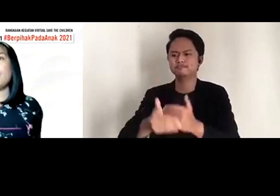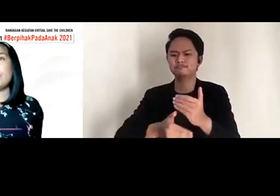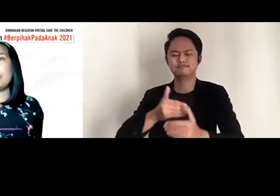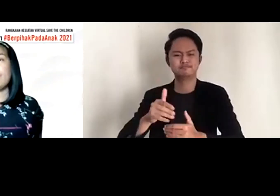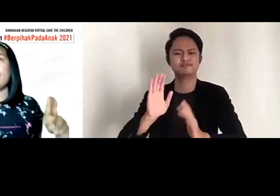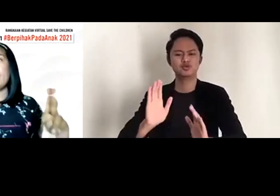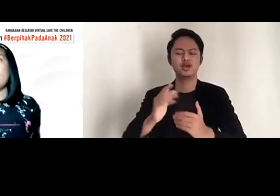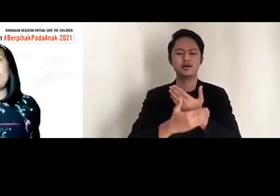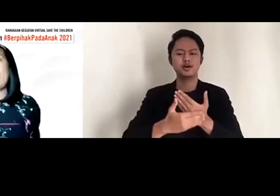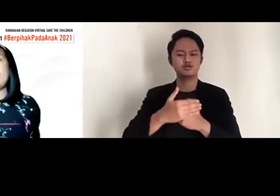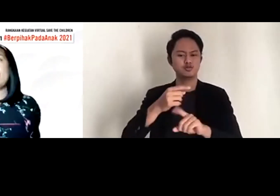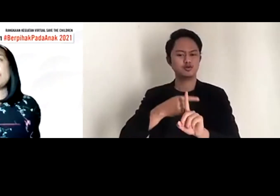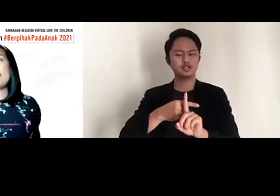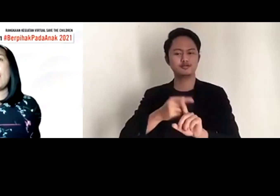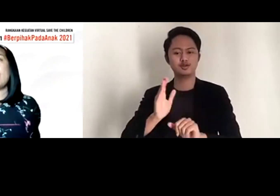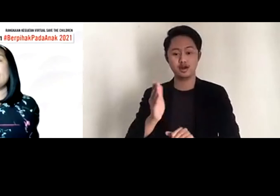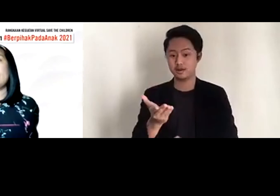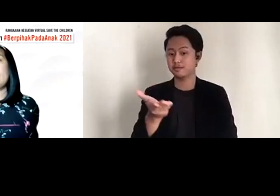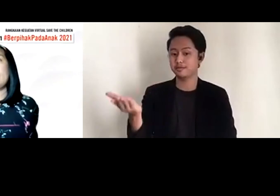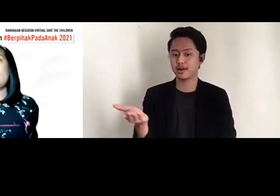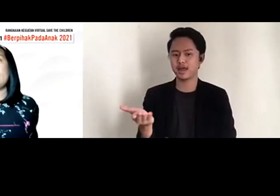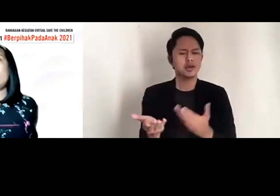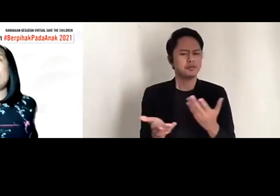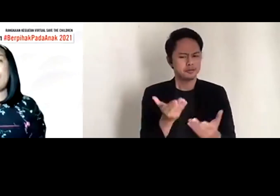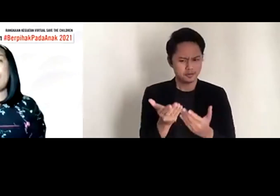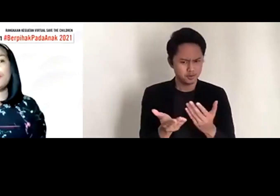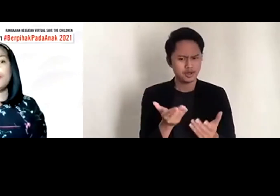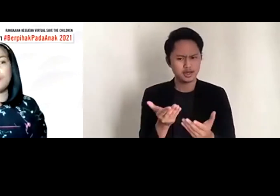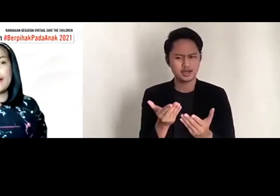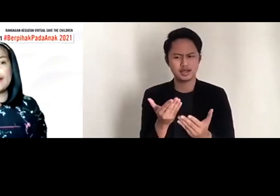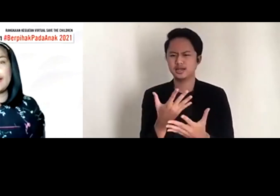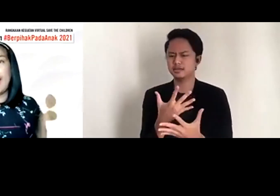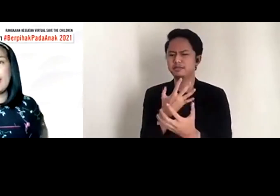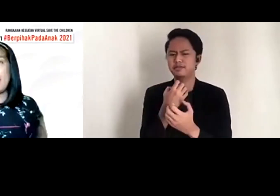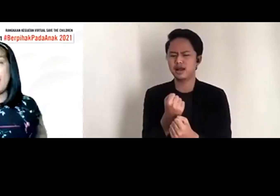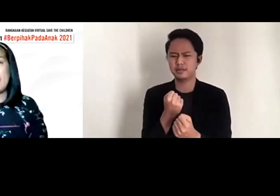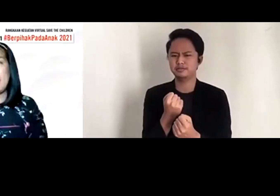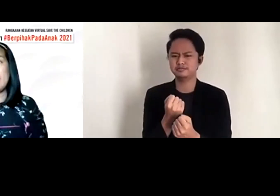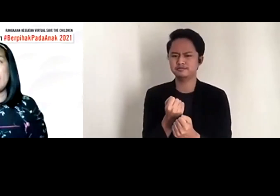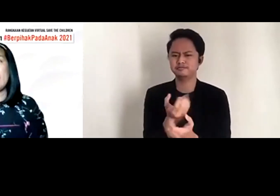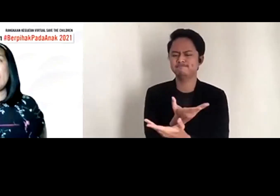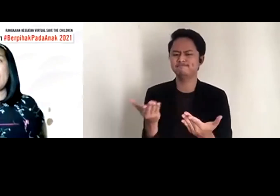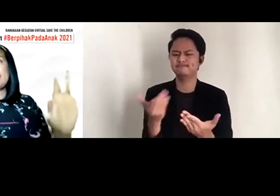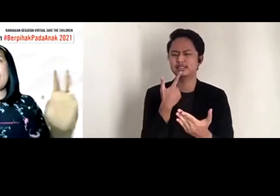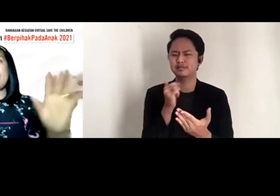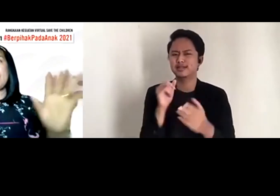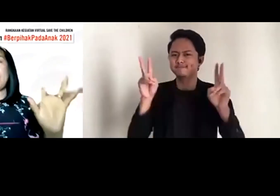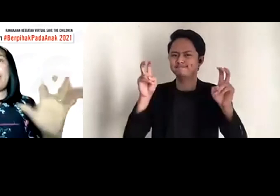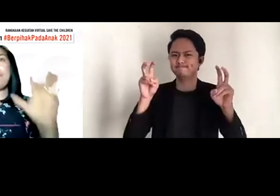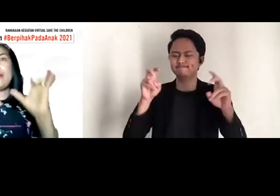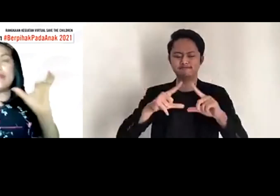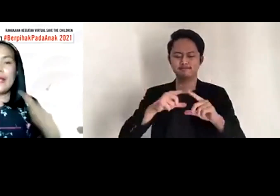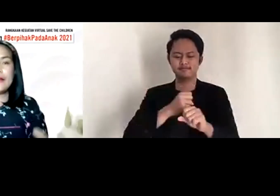pengasuhan positif, mereka bisa ini diharapkan untuk mereka jadi agen-agen yang bisa